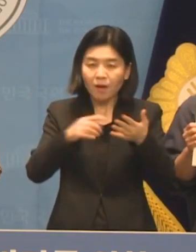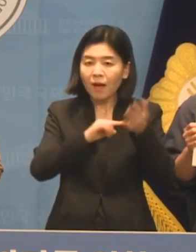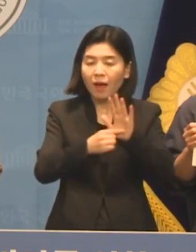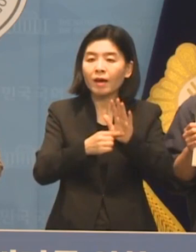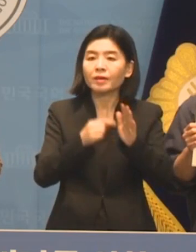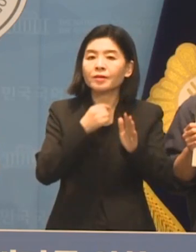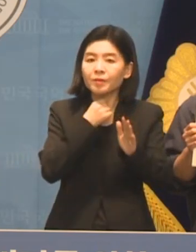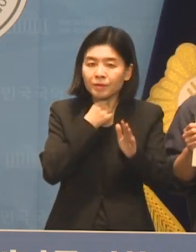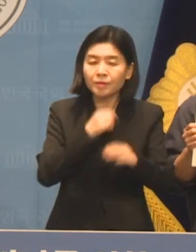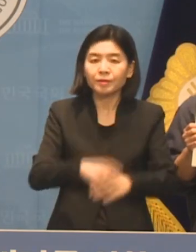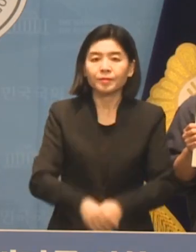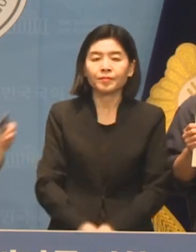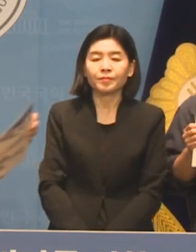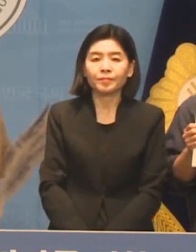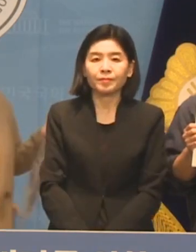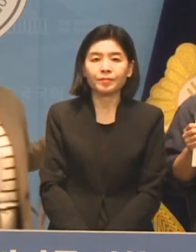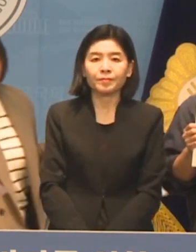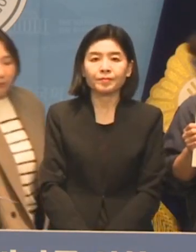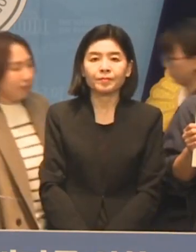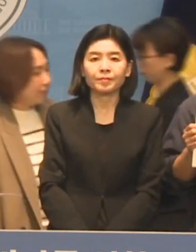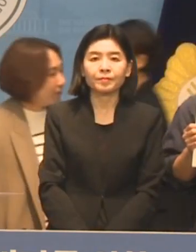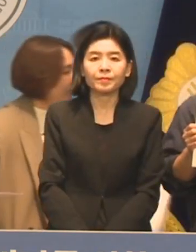기대합니다.